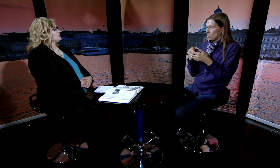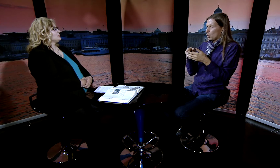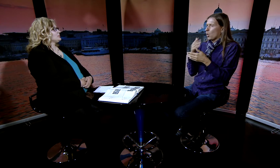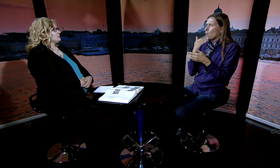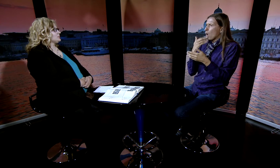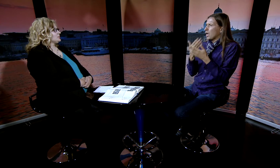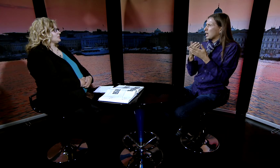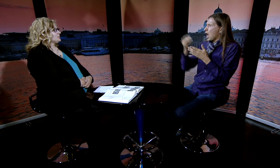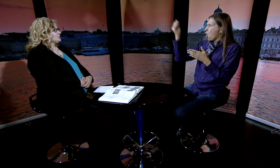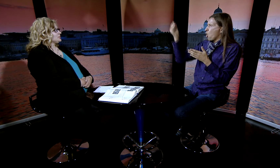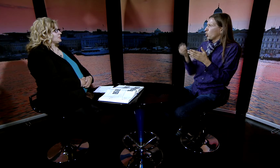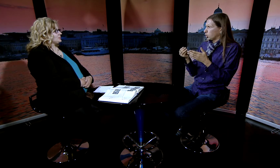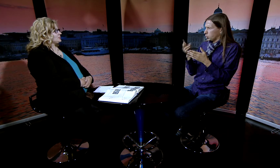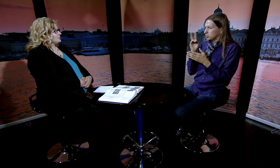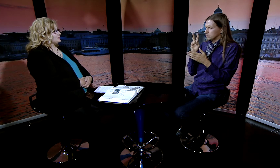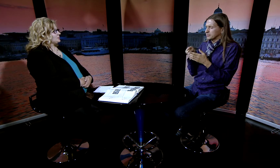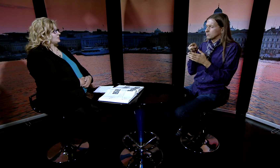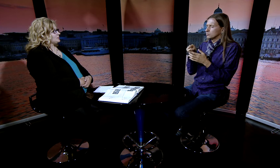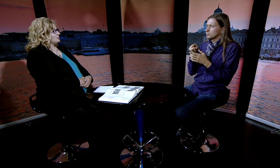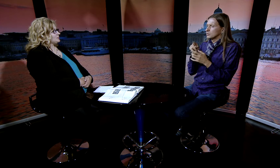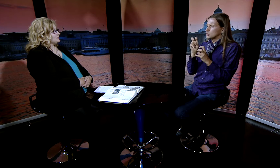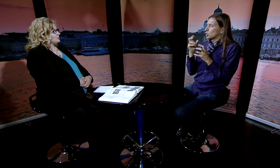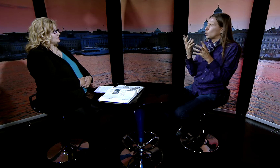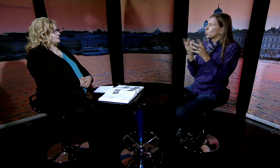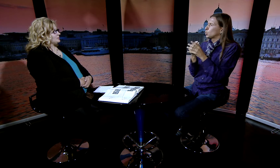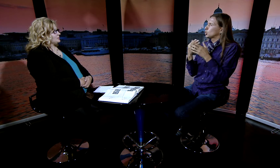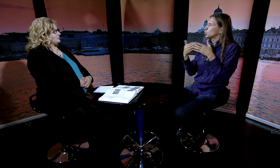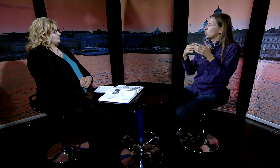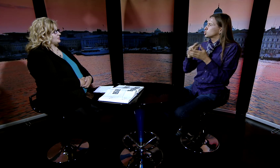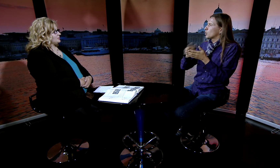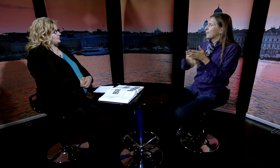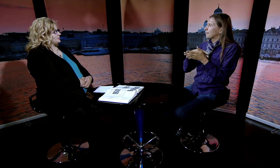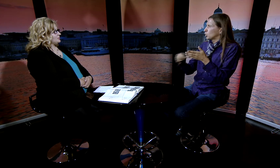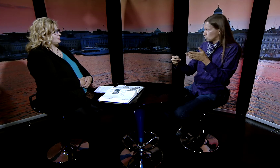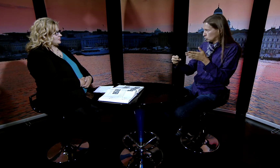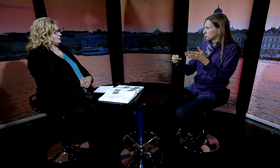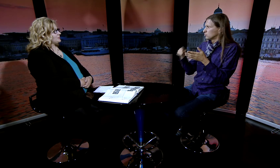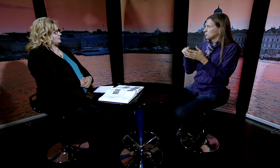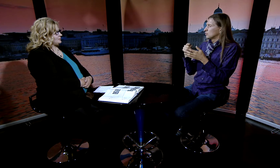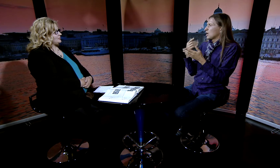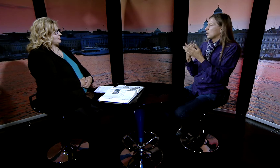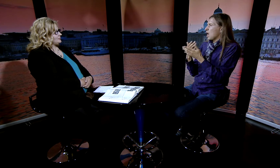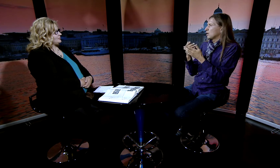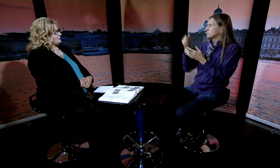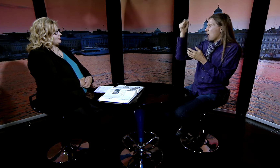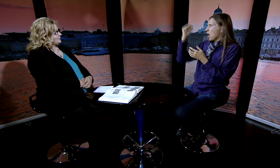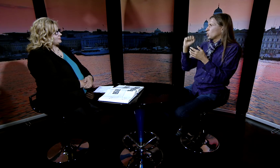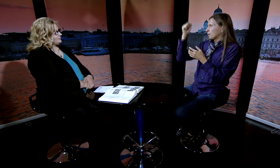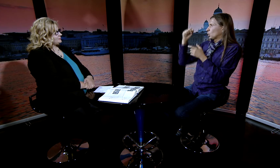Unohtaa viittoman kuvatessa on tarvittu 3 otosta. Kun etusormi lähtee otsalta, liikkuu alas kohti